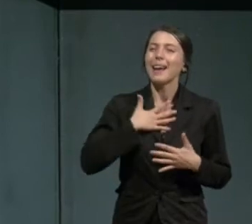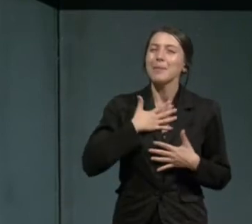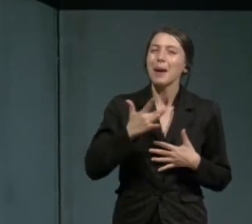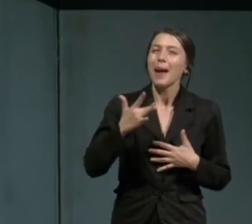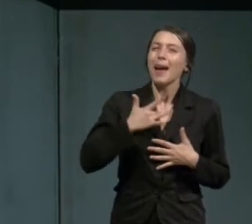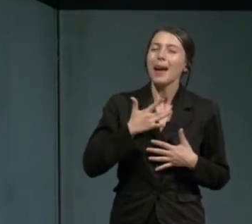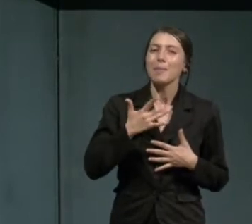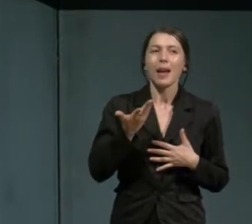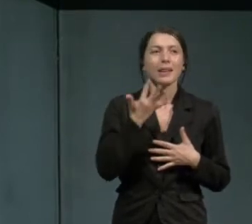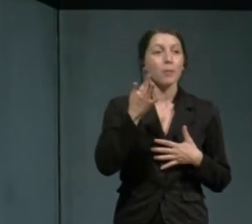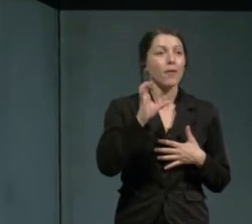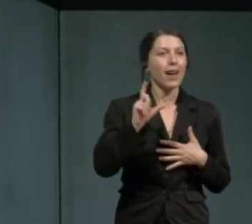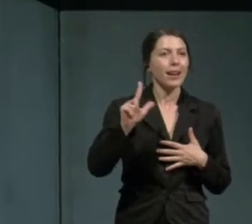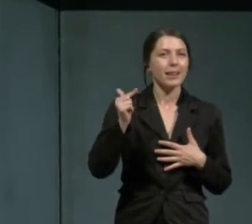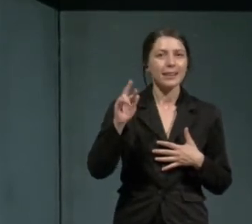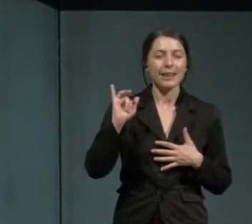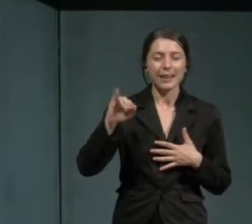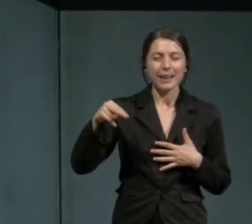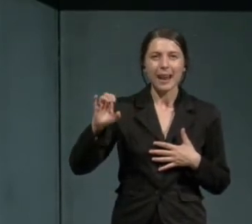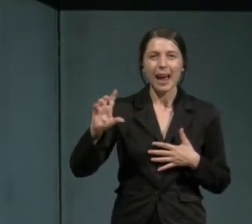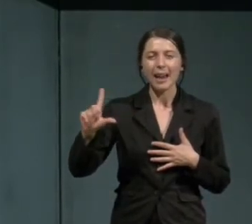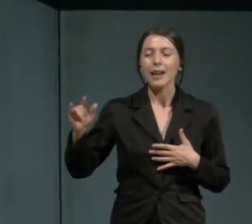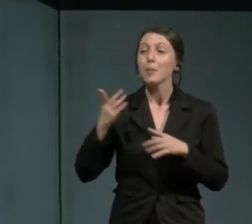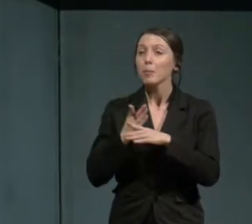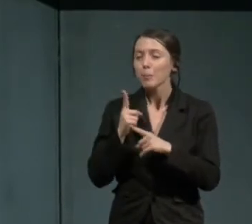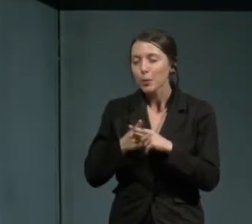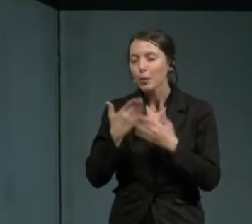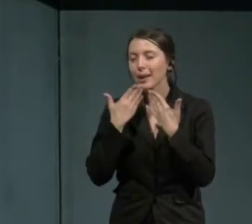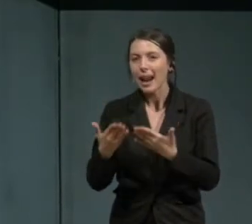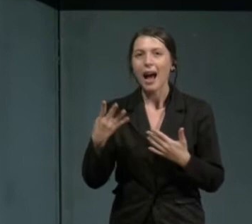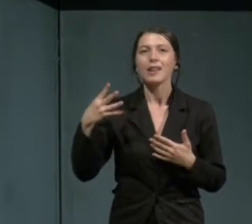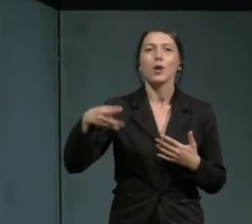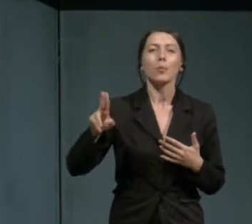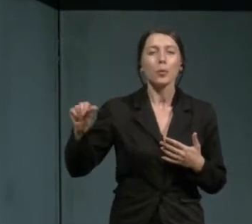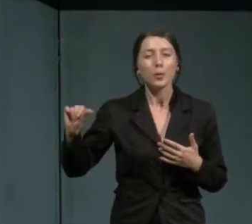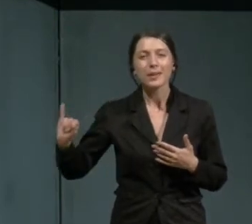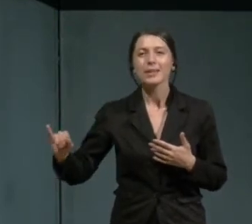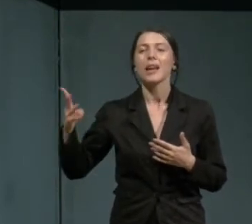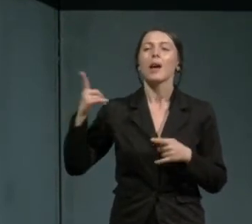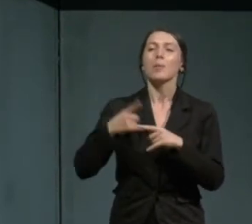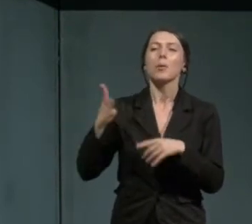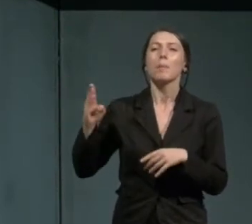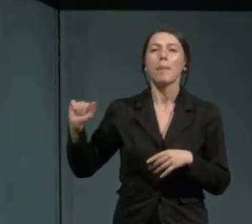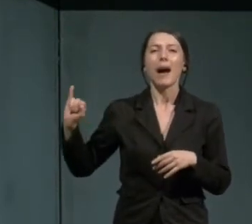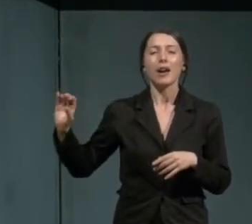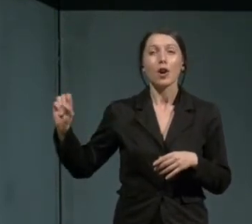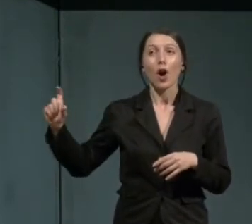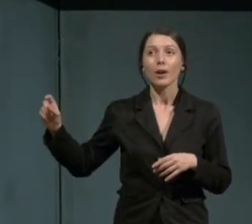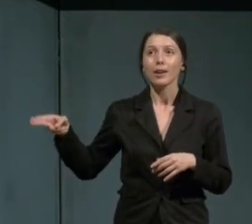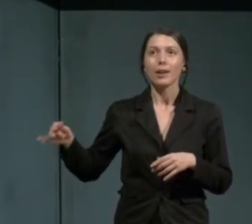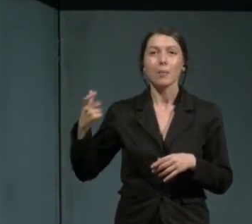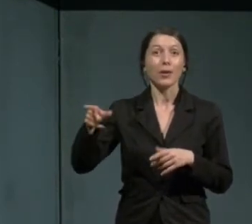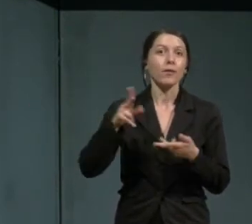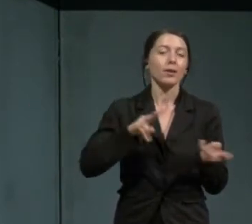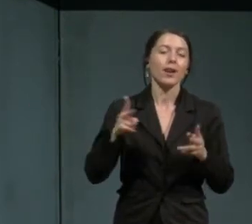feltrinelli ringrazio maria baiocchi e fabio mussi maria che traduce da sempre i miei libri di aver